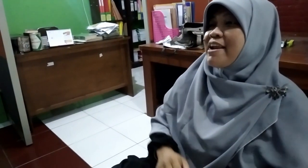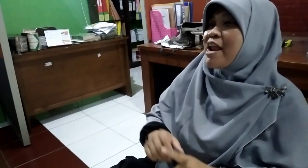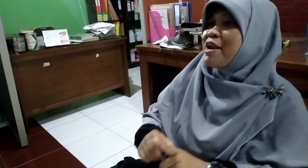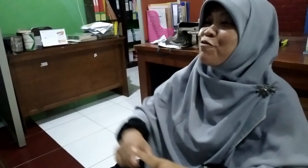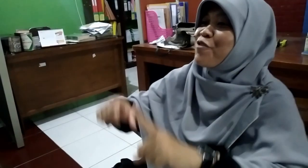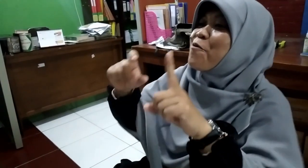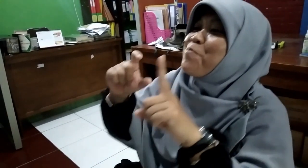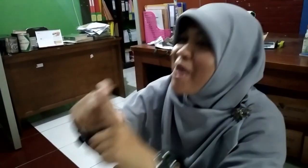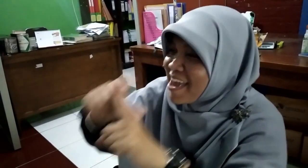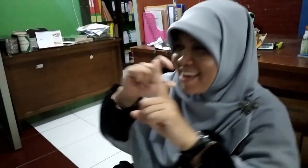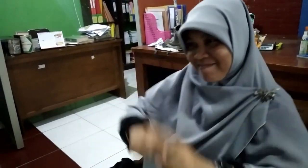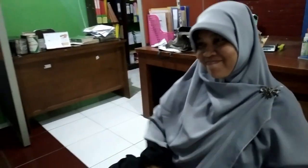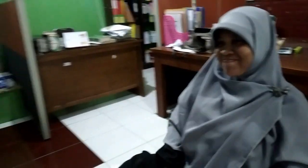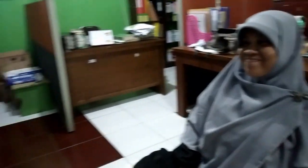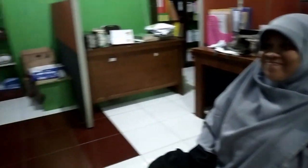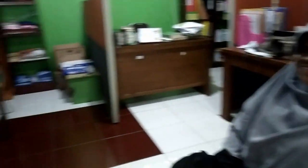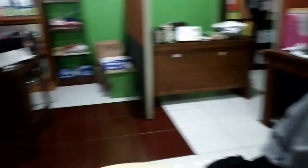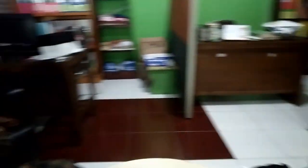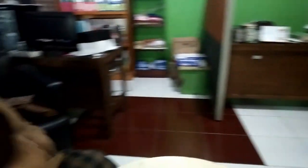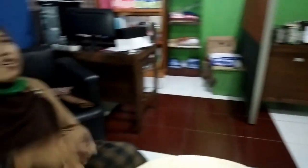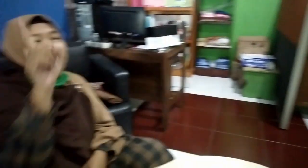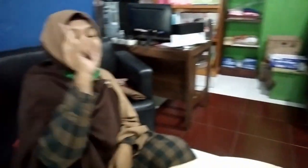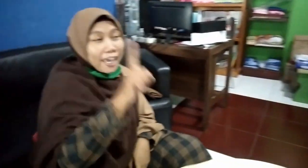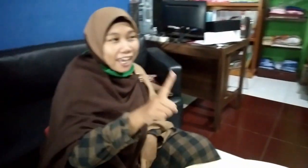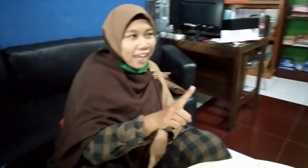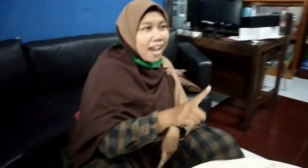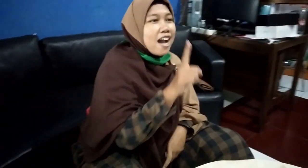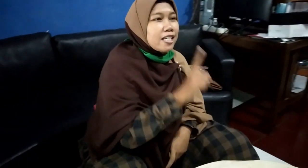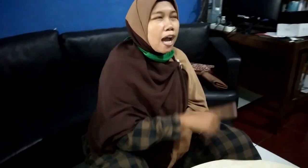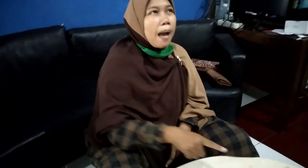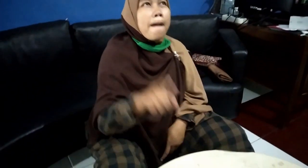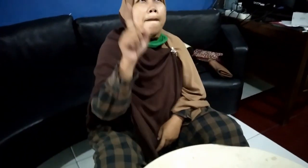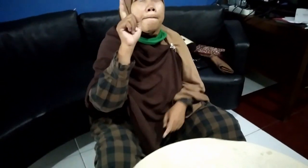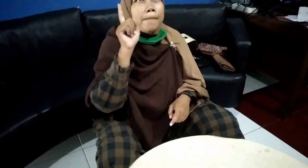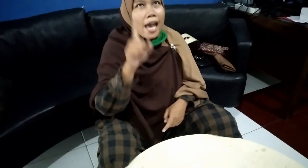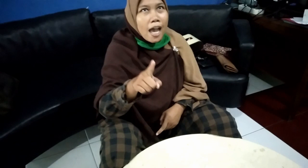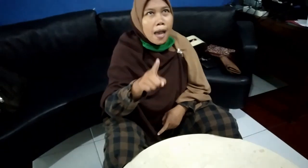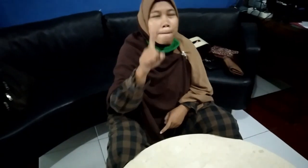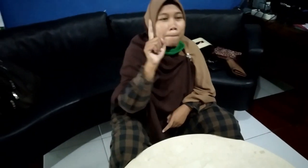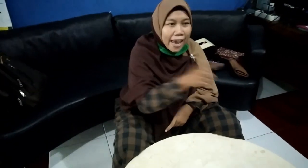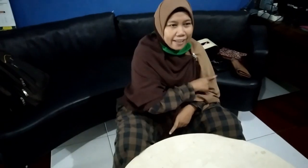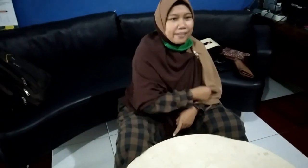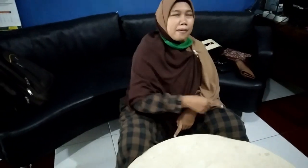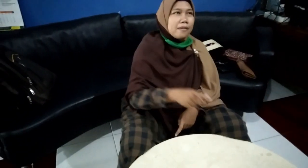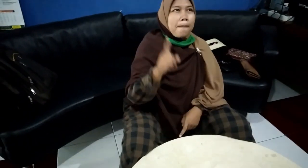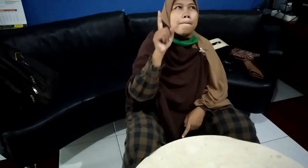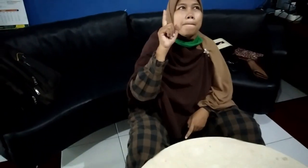dari huruf B. Baik, huruf B ada bebek.